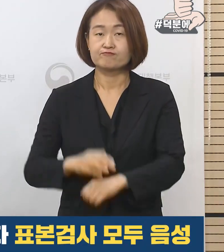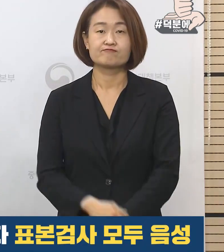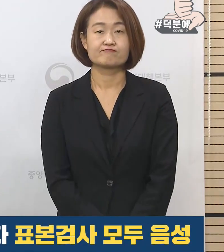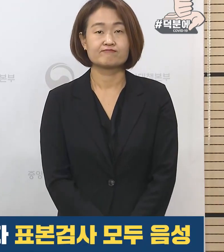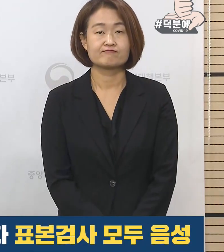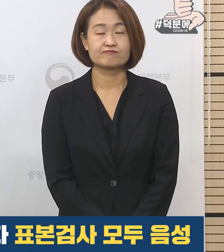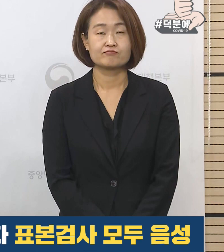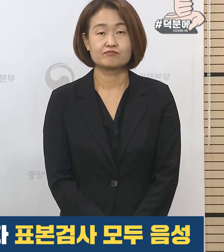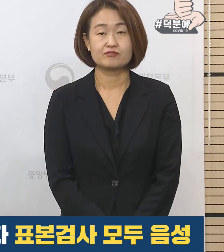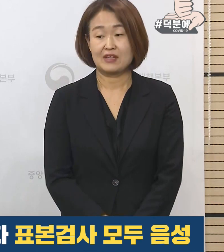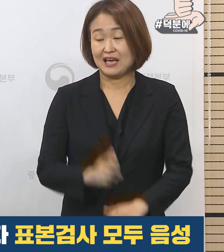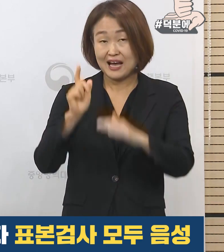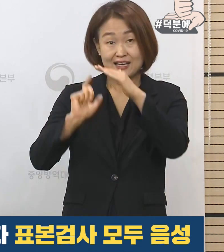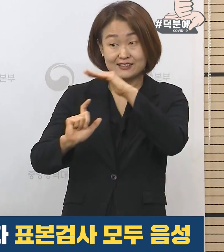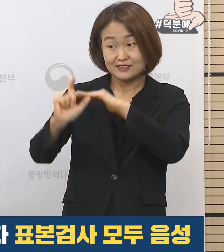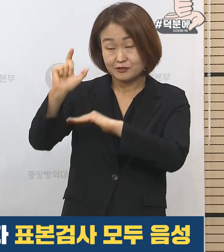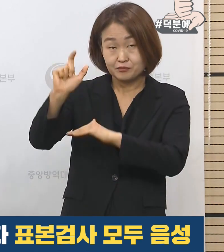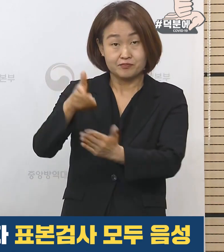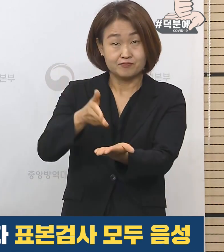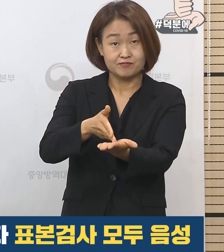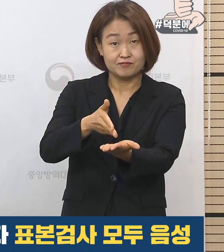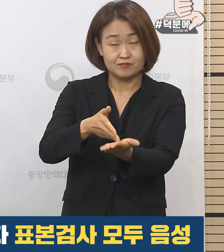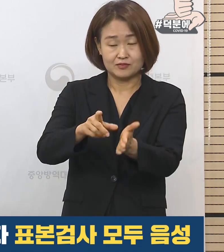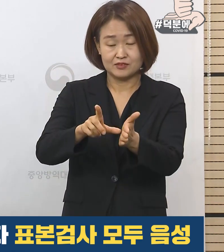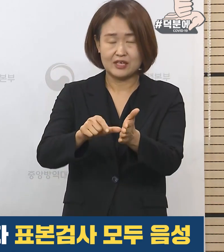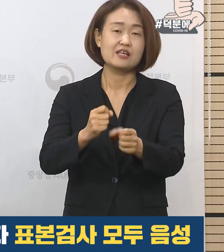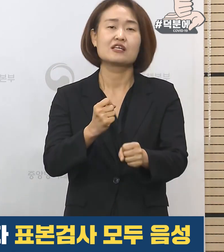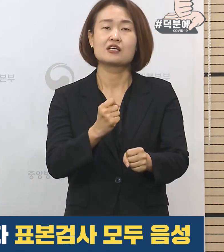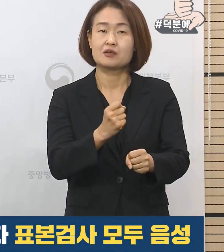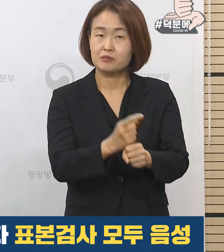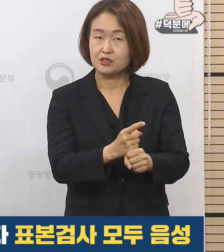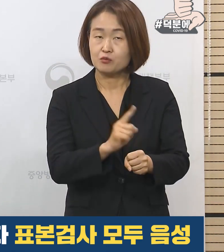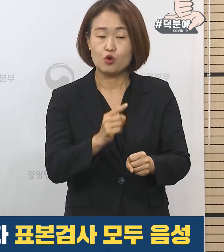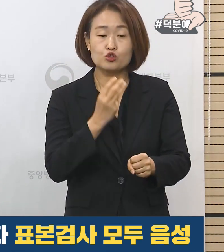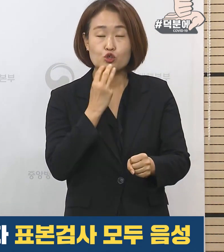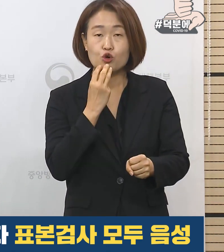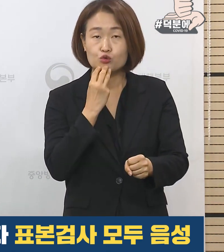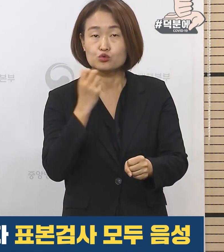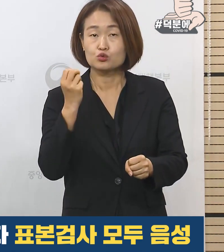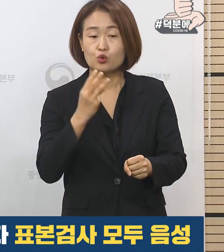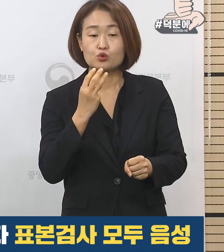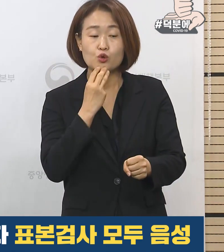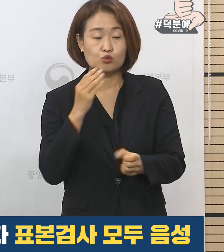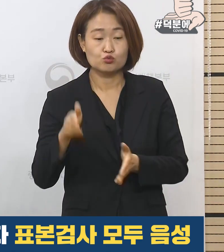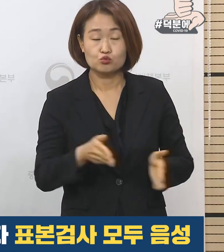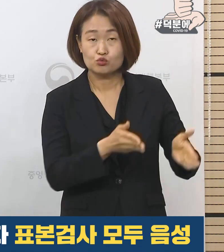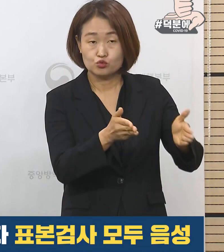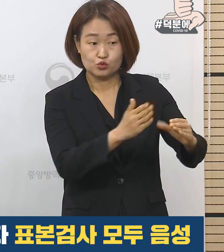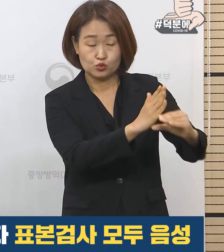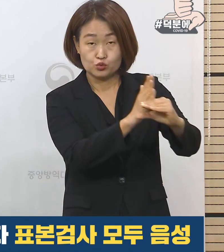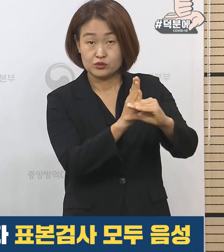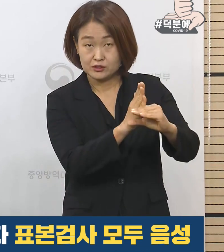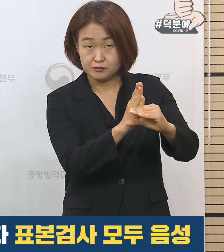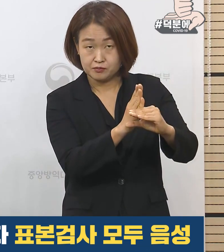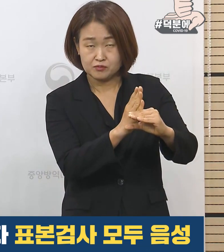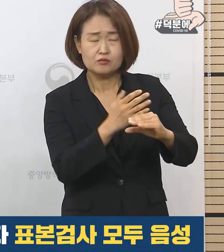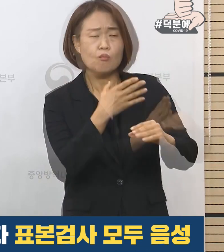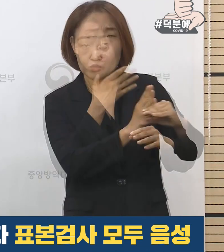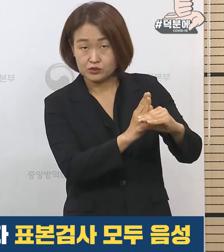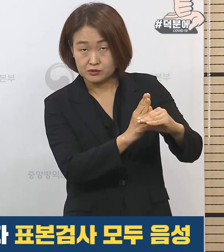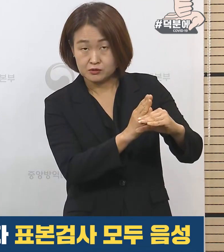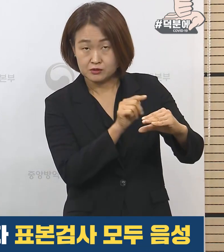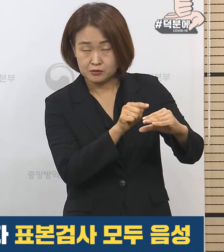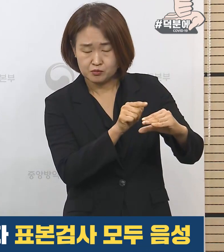이미 오전 브리핑 때도 소개가 됐습니다만 수도권 등을 중심으로 해서 요양병원 환자나 종사자